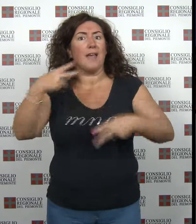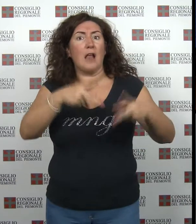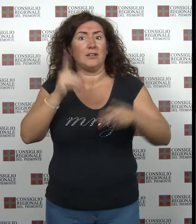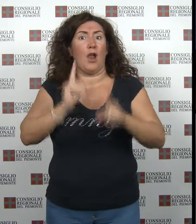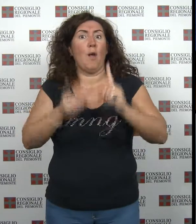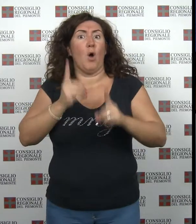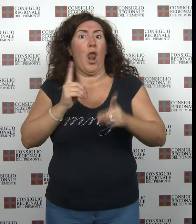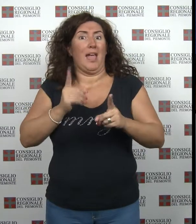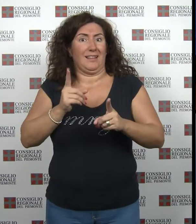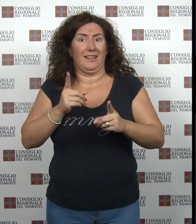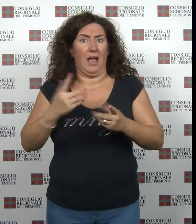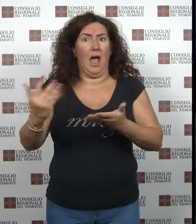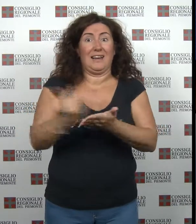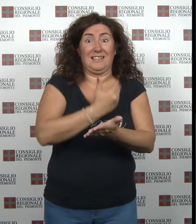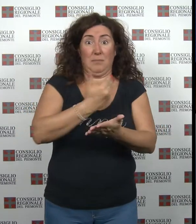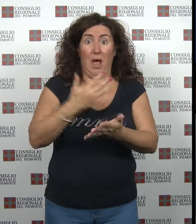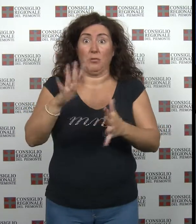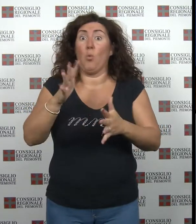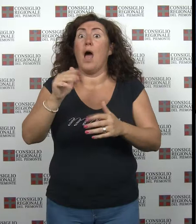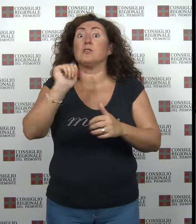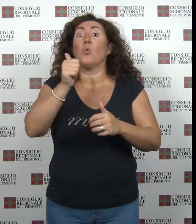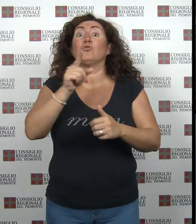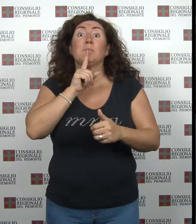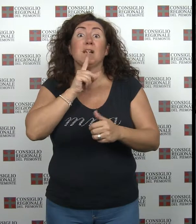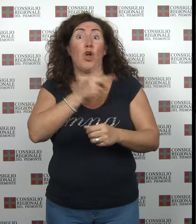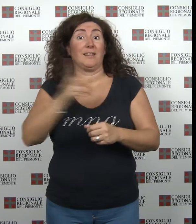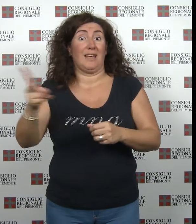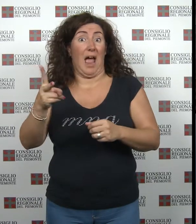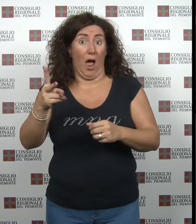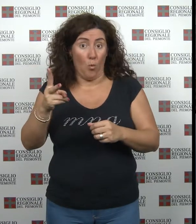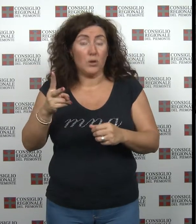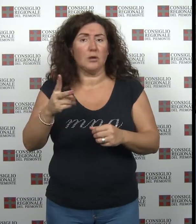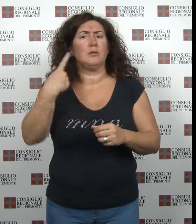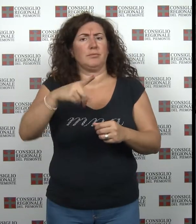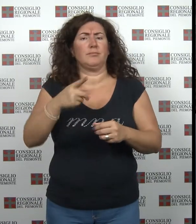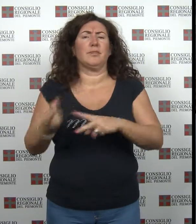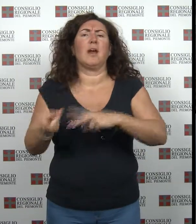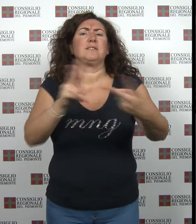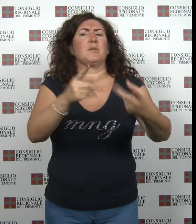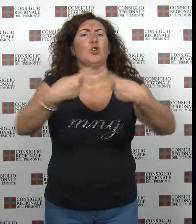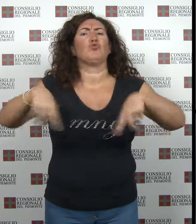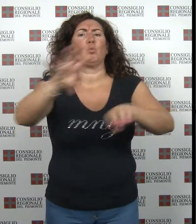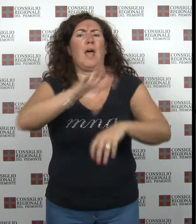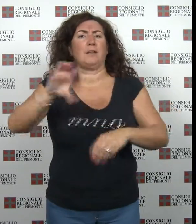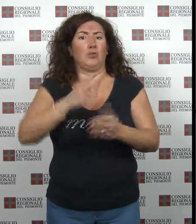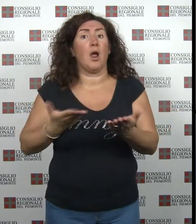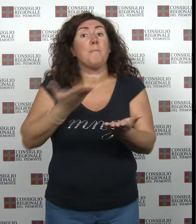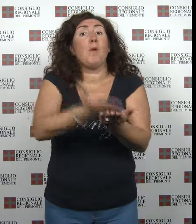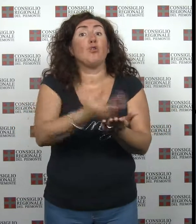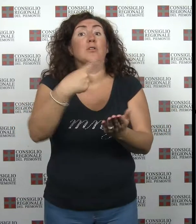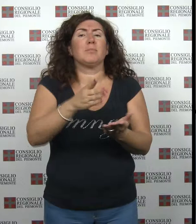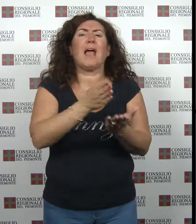delle spese obbligatorie ammontano a quasi 11 milioni di euro, verranno trasferiti alla Giunta regionale con una mozione di indirizzo sulla